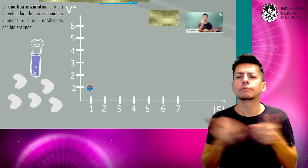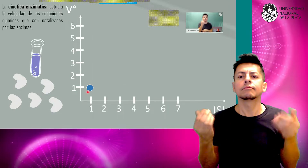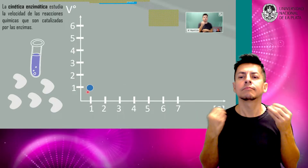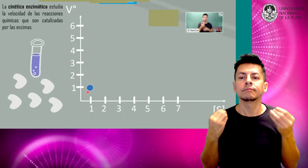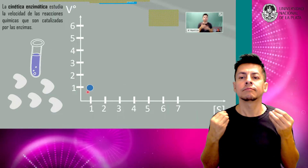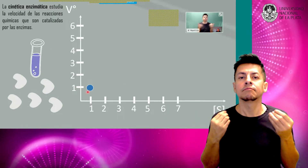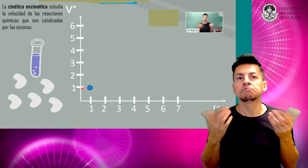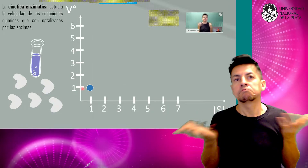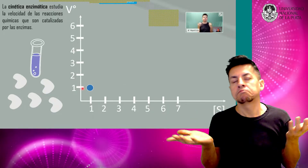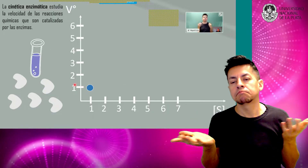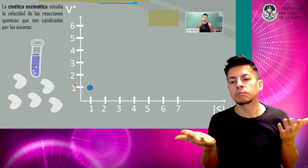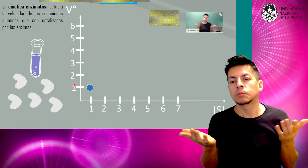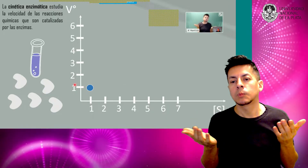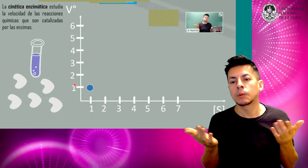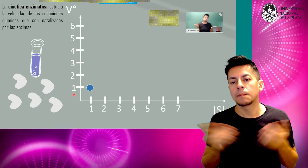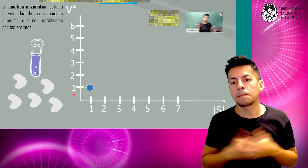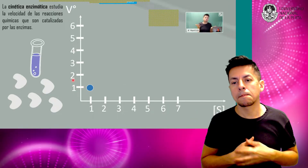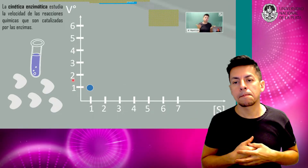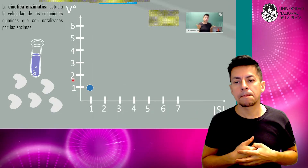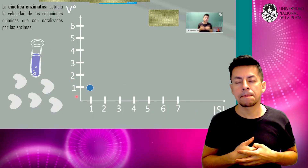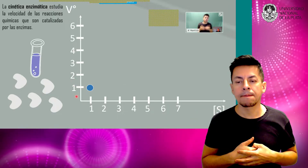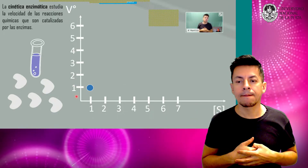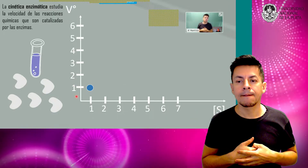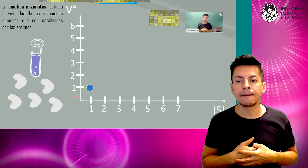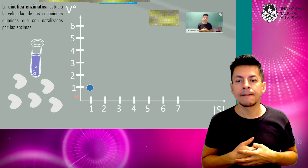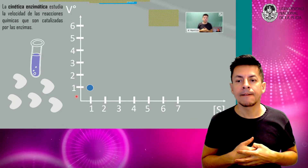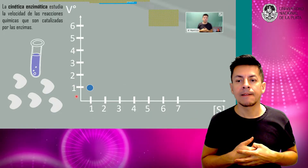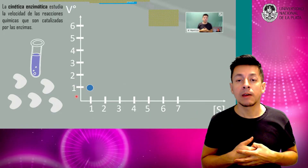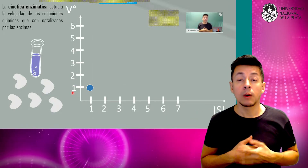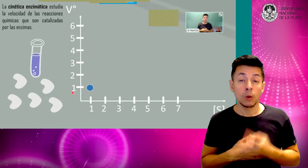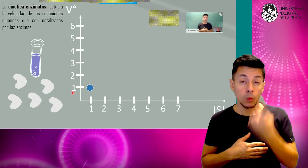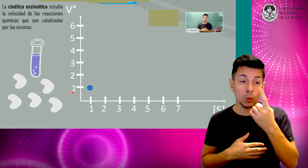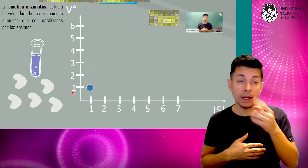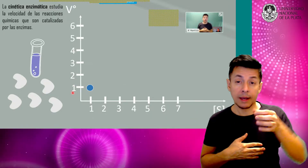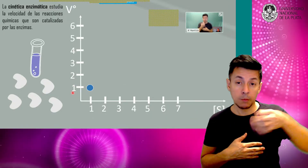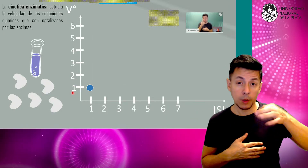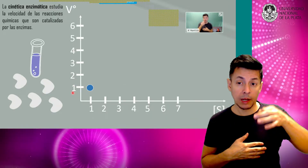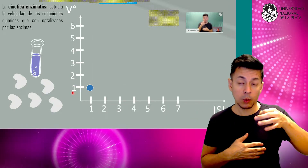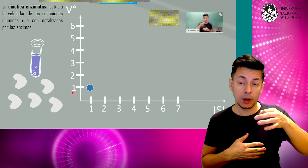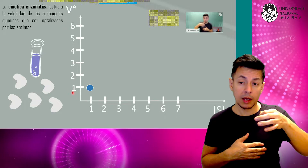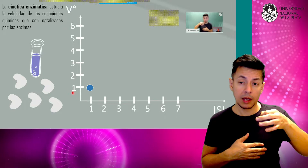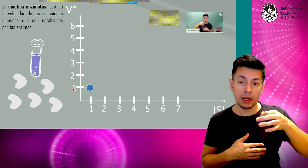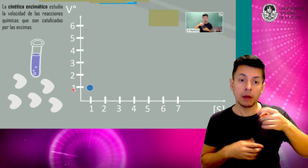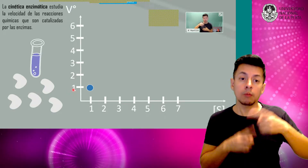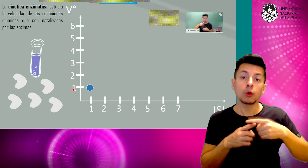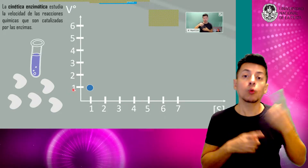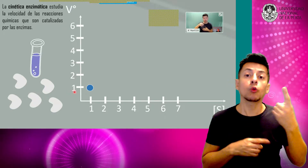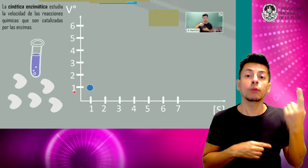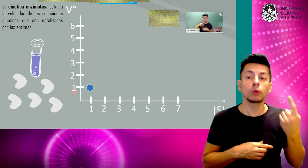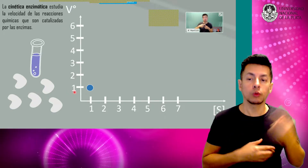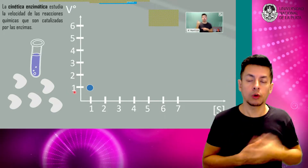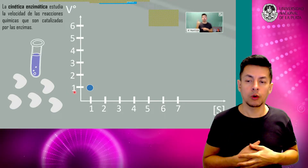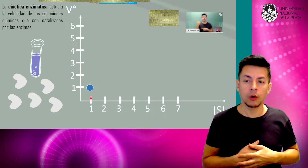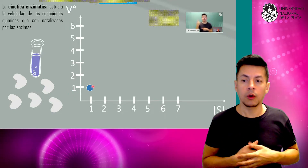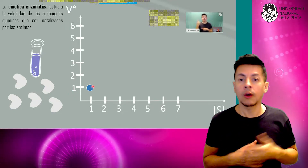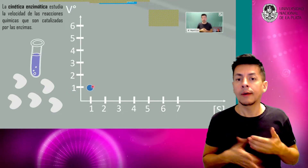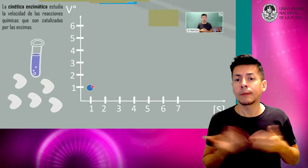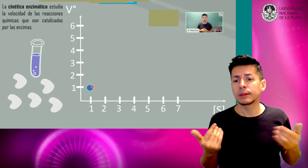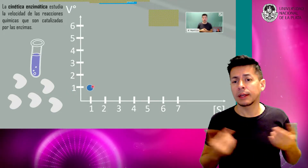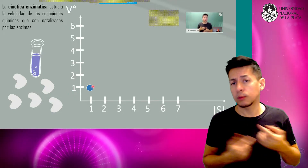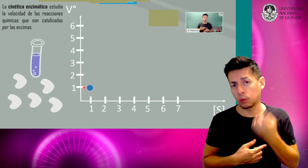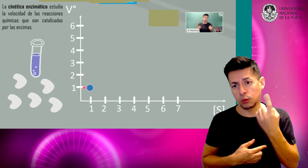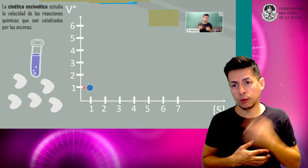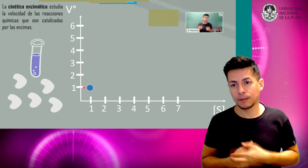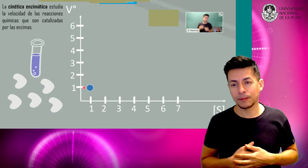una velocidad de se obtiene una molécula de producto cada 1 minuto. Entonces la velocidad es 1, representamos